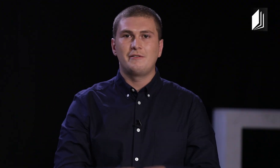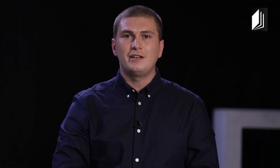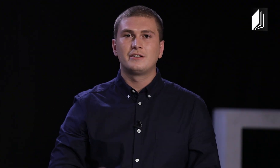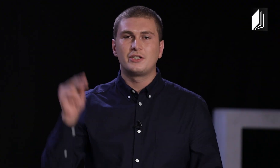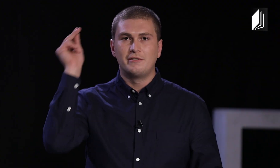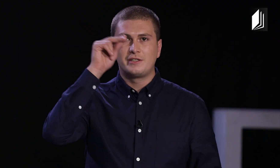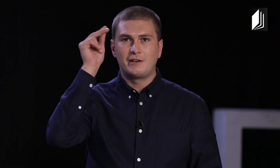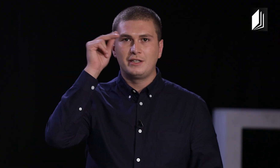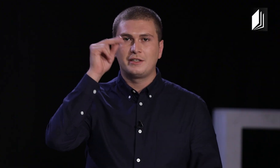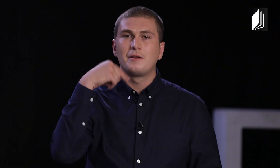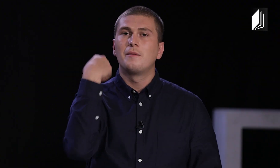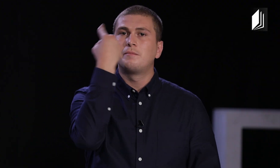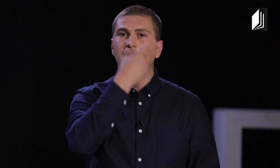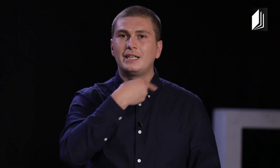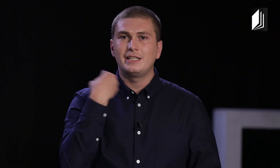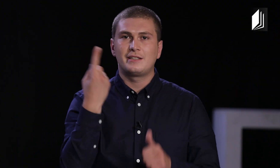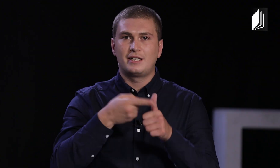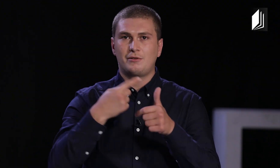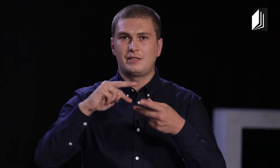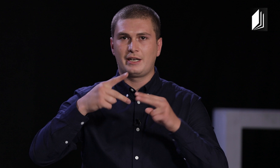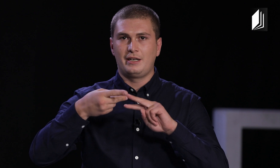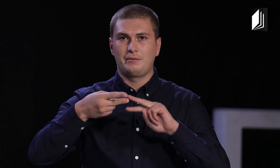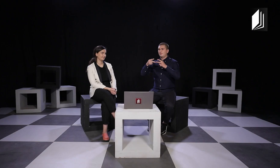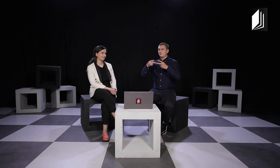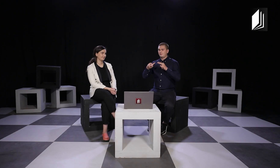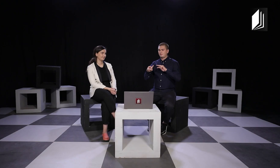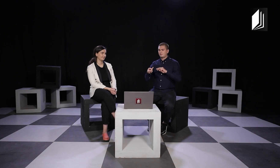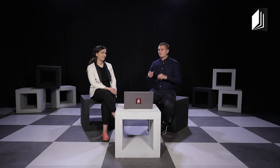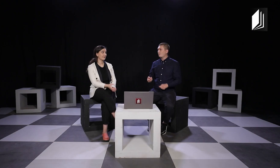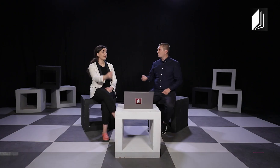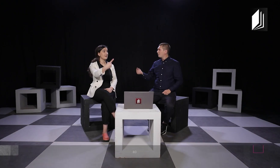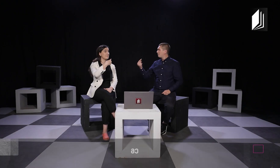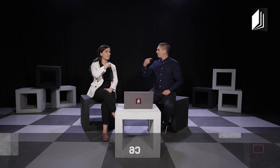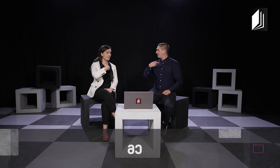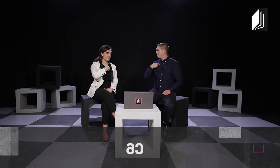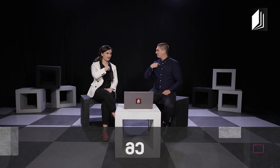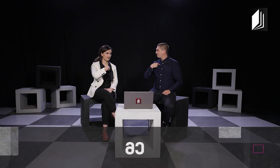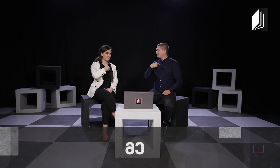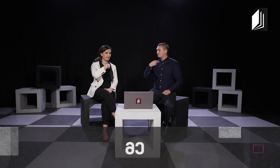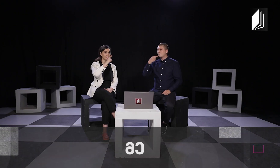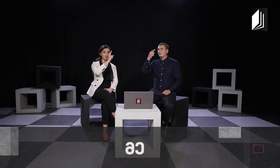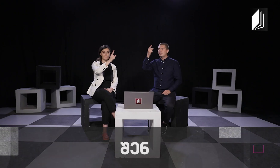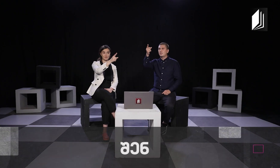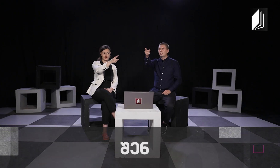ასევე შევისწავლეთ პირის ნაცვალსახელები. მე.